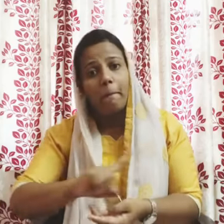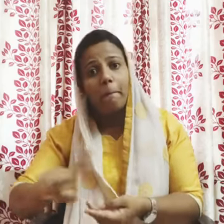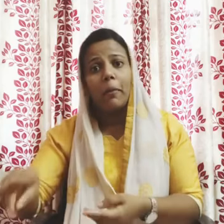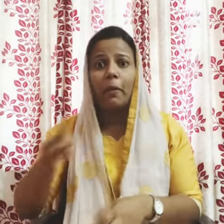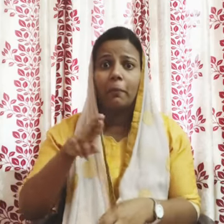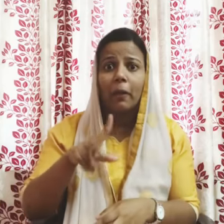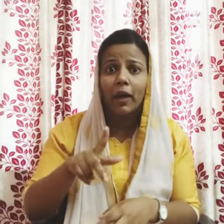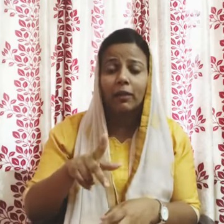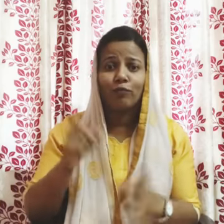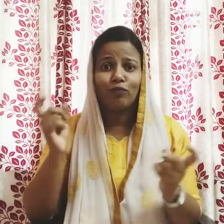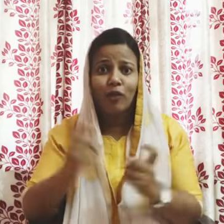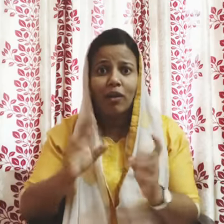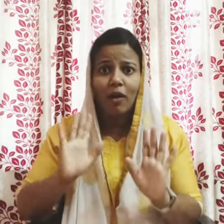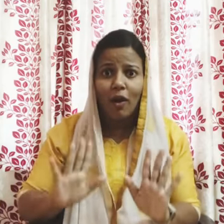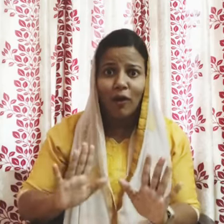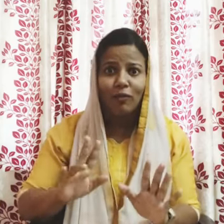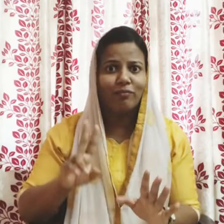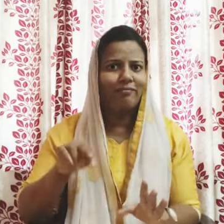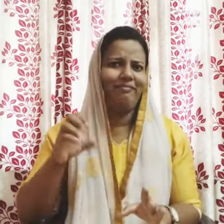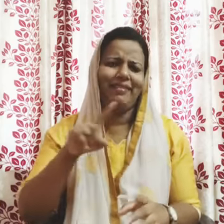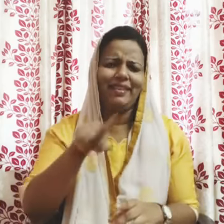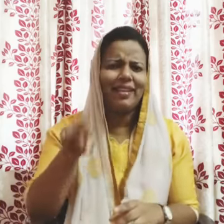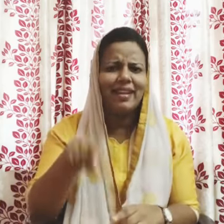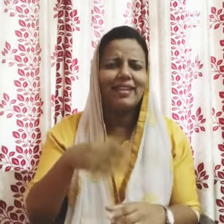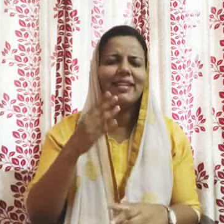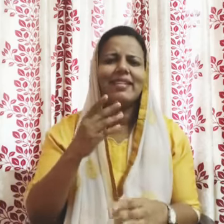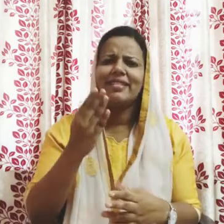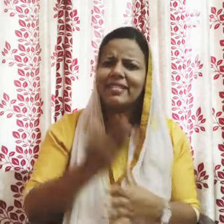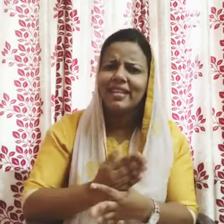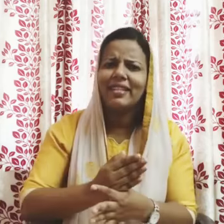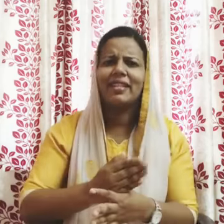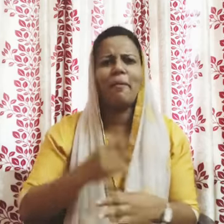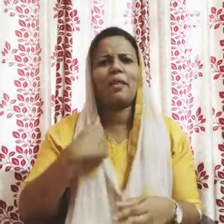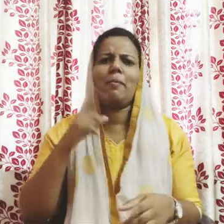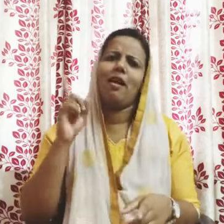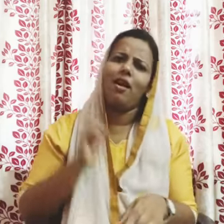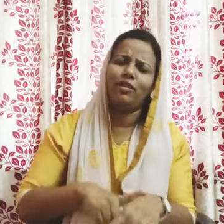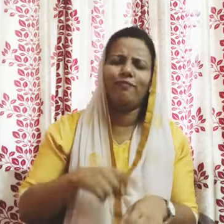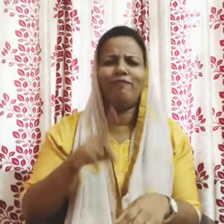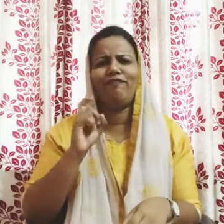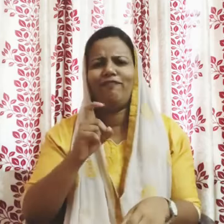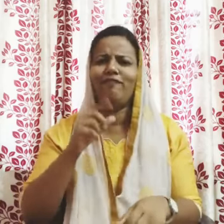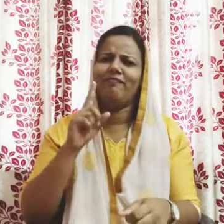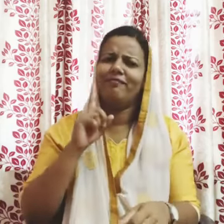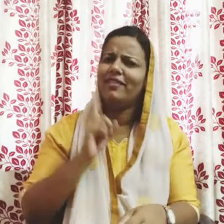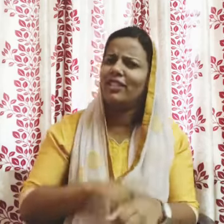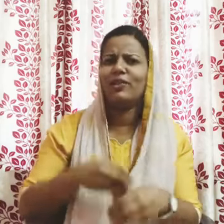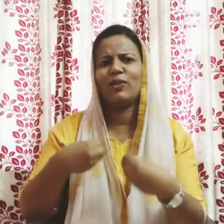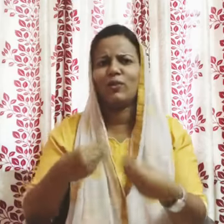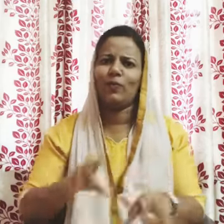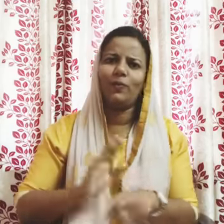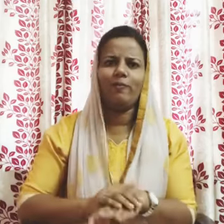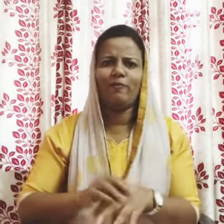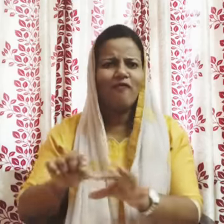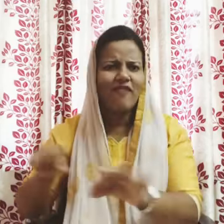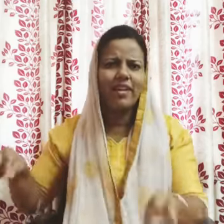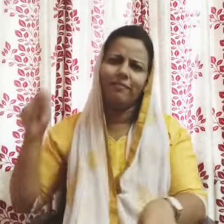അവരോടങ്ങ് പിണങ്ങിയിരിക്കുകയാണോ? അവർ തെറ്റ് കാണിച്ചപ്പം നമുക്ക് ദേഷ്യം വന്നപ്പം നമ്മൾ അവരെ വഴക്ക് പറഞ്ഞു, അവർക്കൊരു വടിയെടുത്ത് അവർക്കൊരു അടി